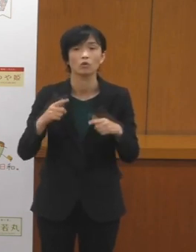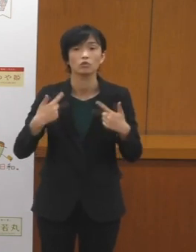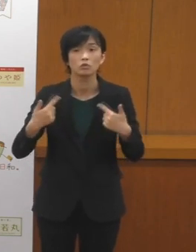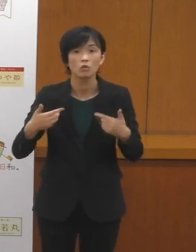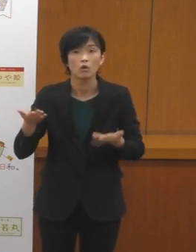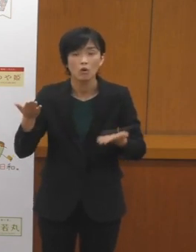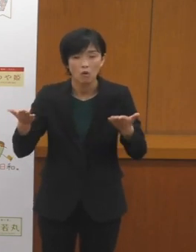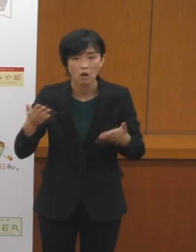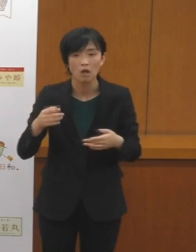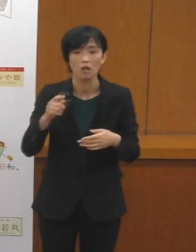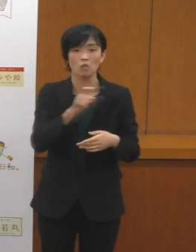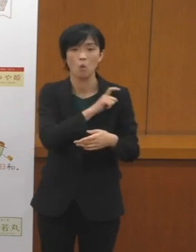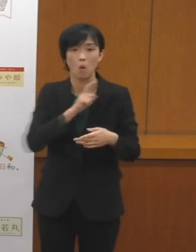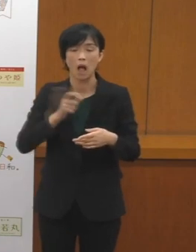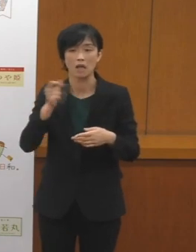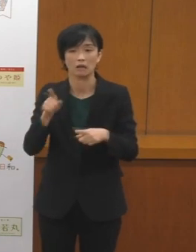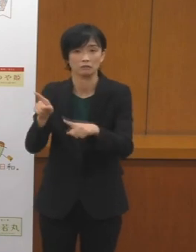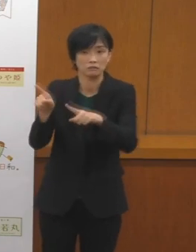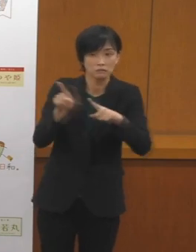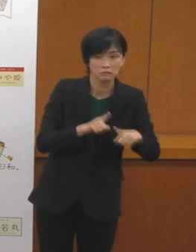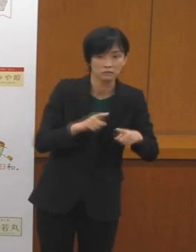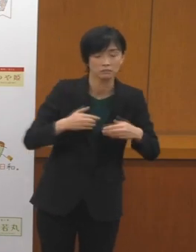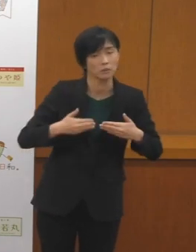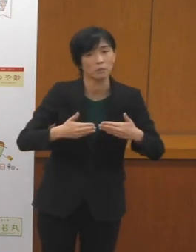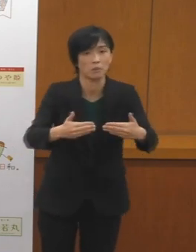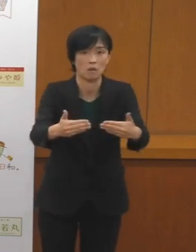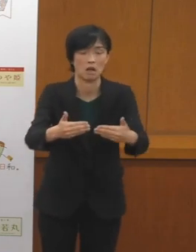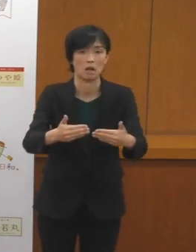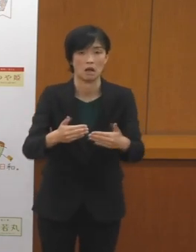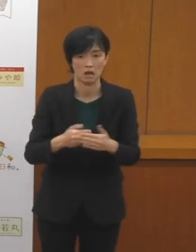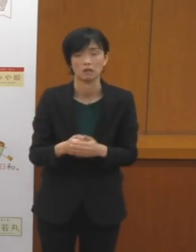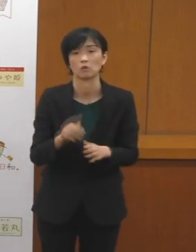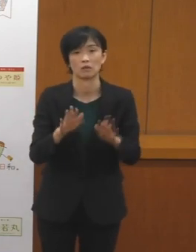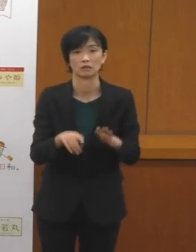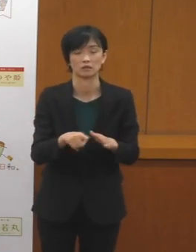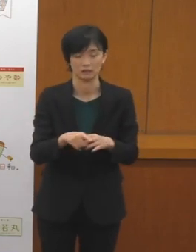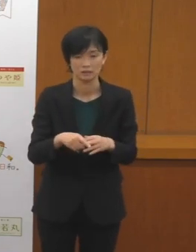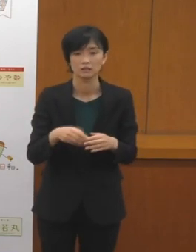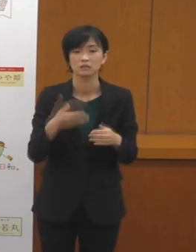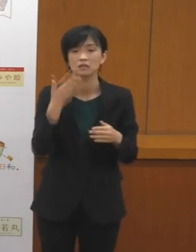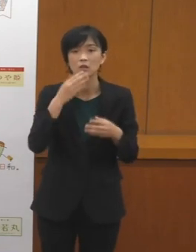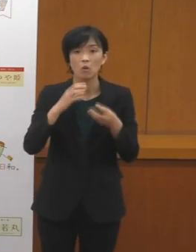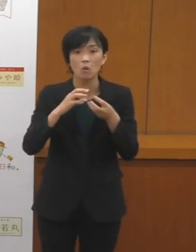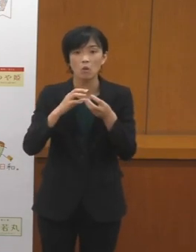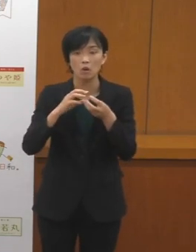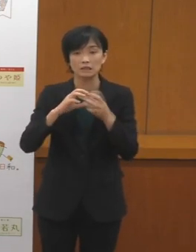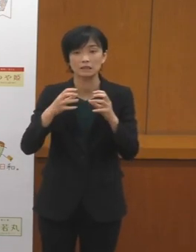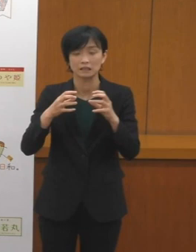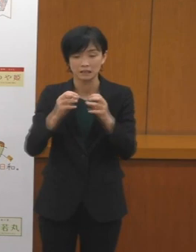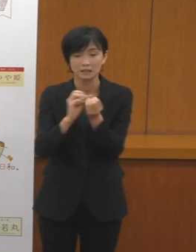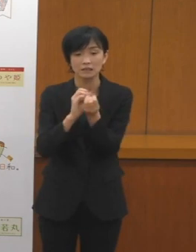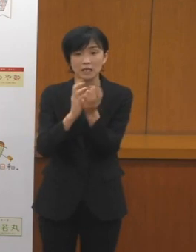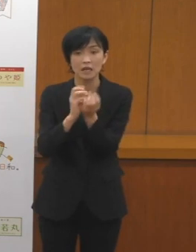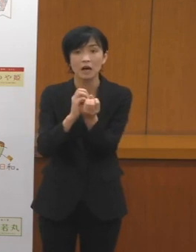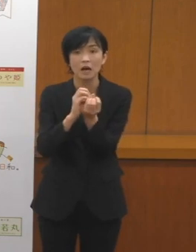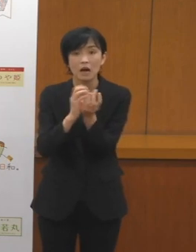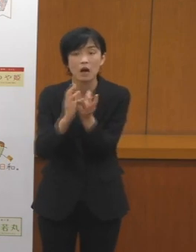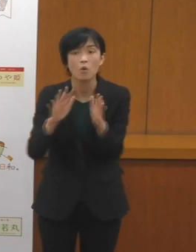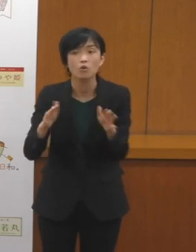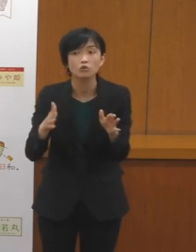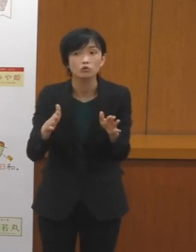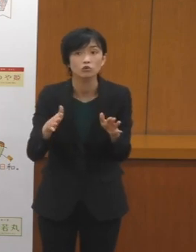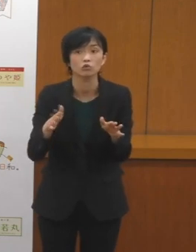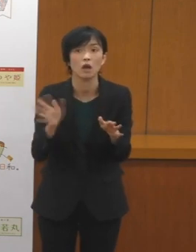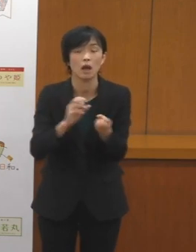10日程度進んでいると見ています佐藤錦の開花は今週から始まり